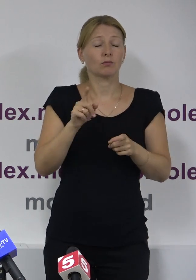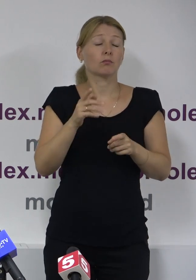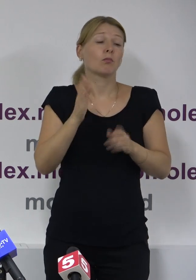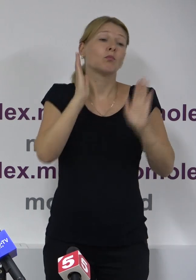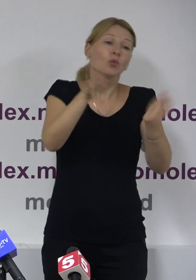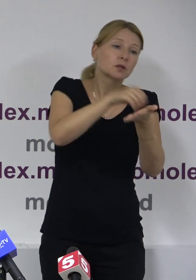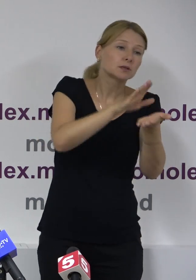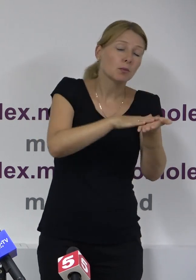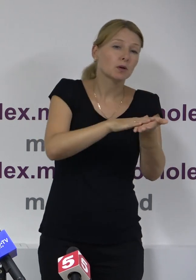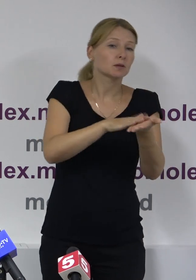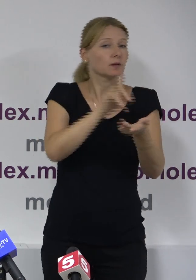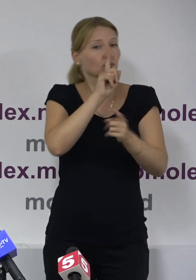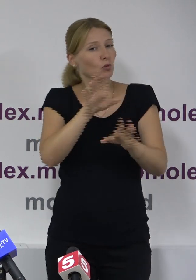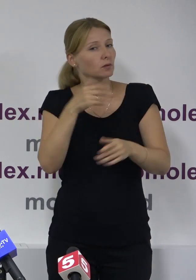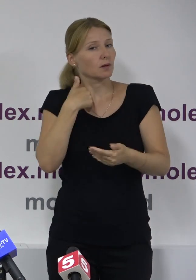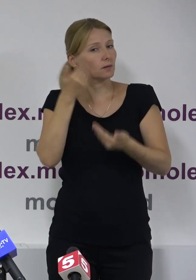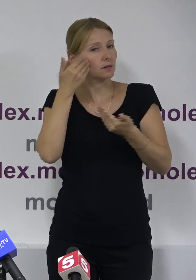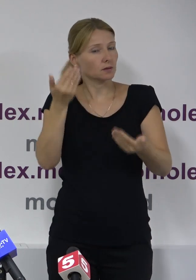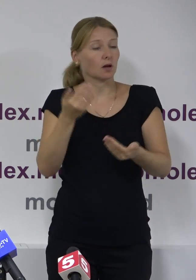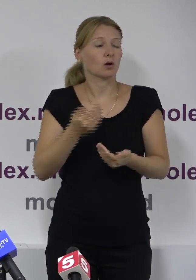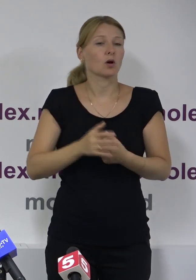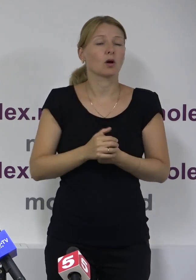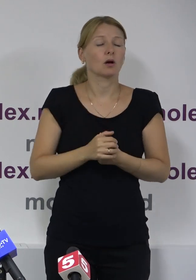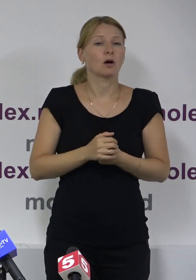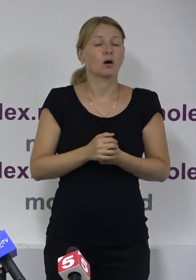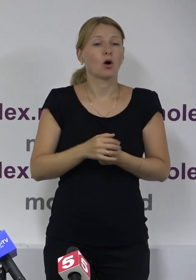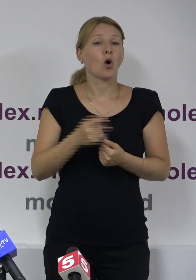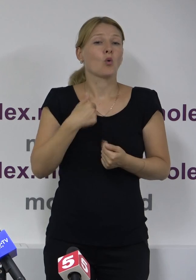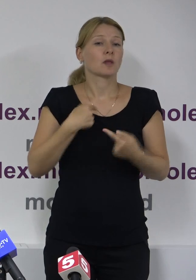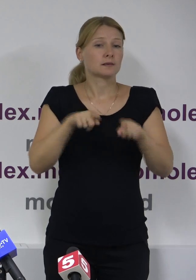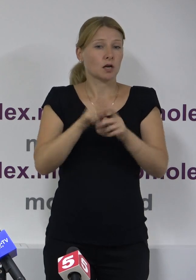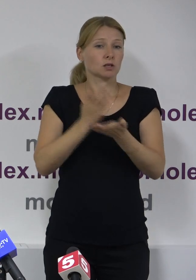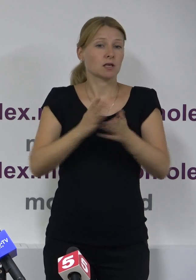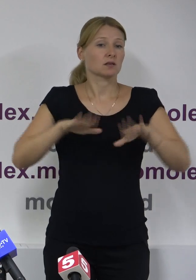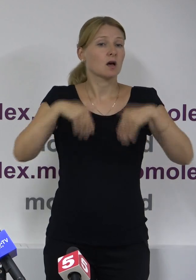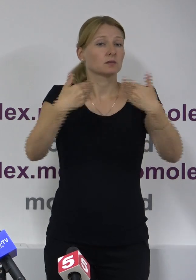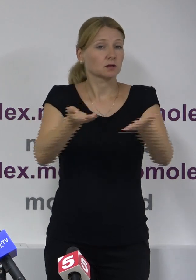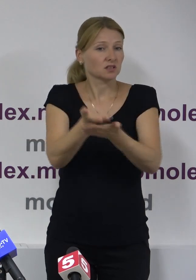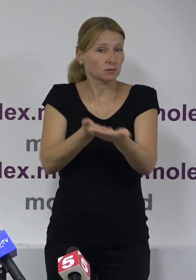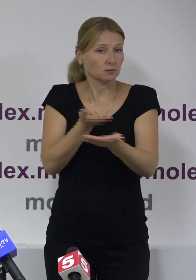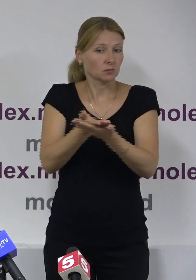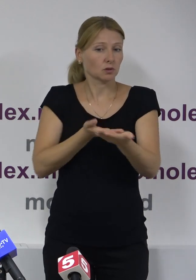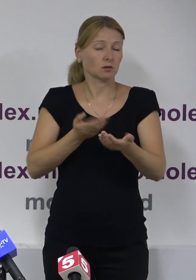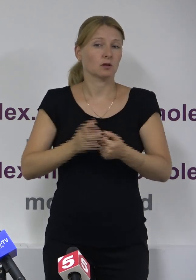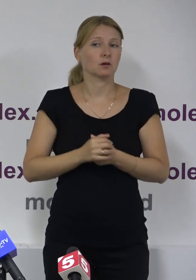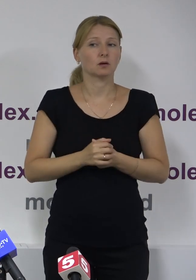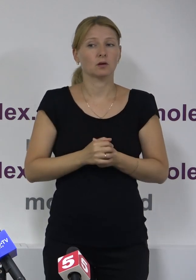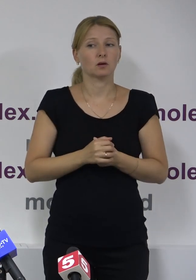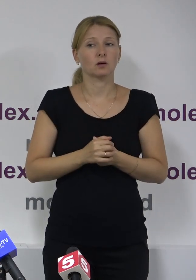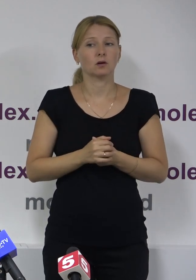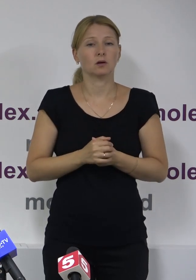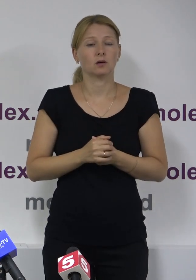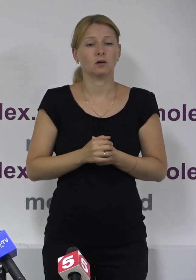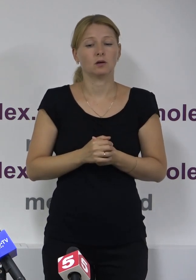înregistrați. Respectiv, noi avem și niște recomandări în acest sens. O recomandare ar fi